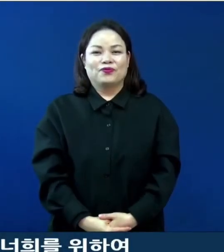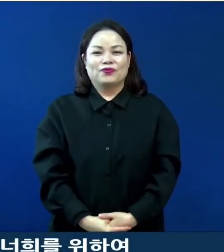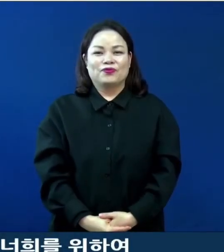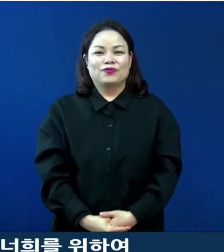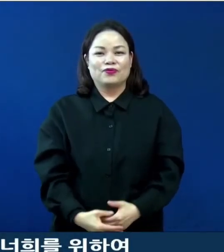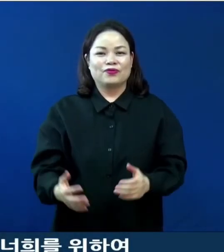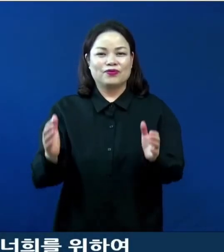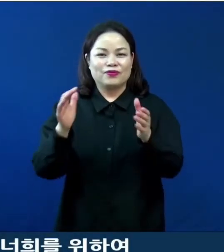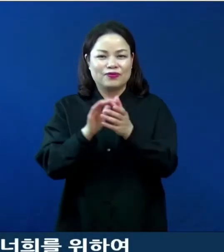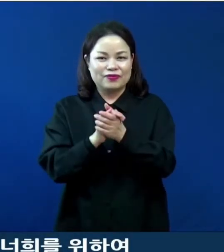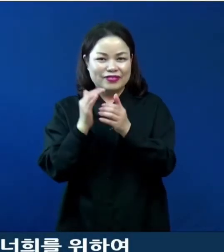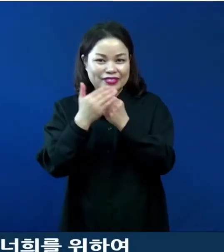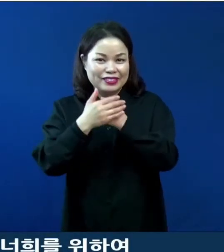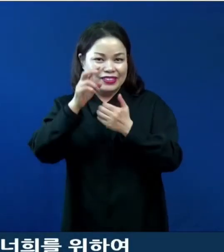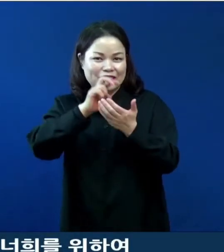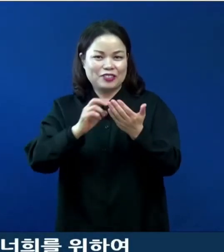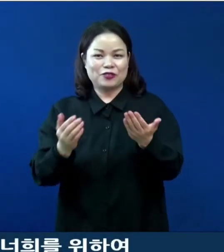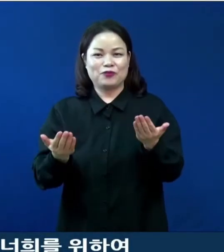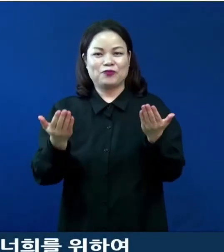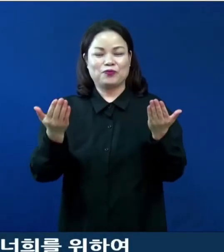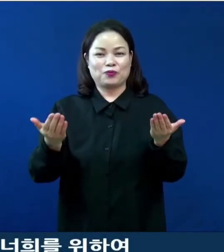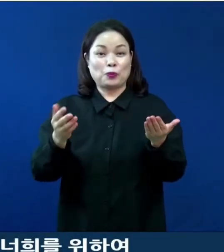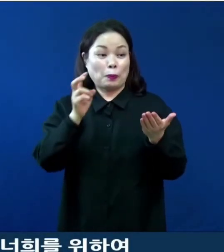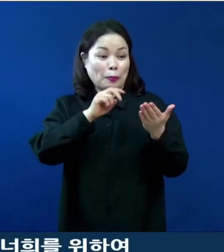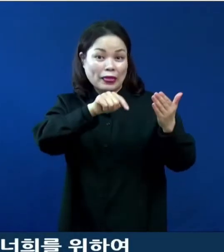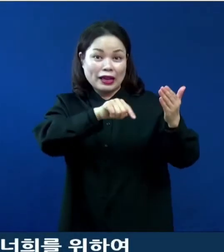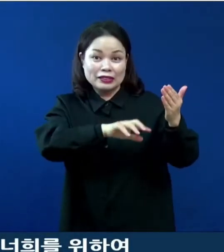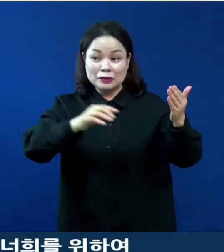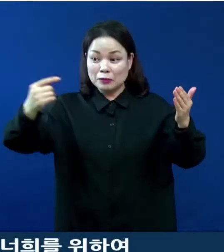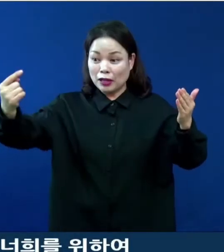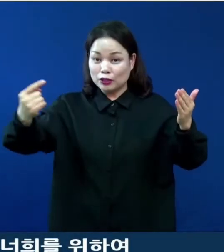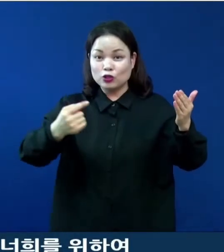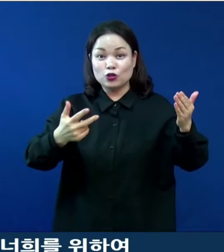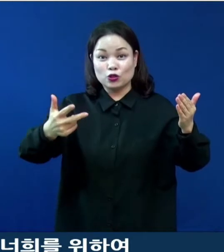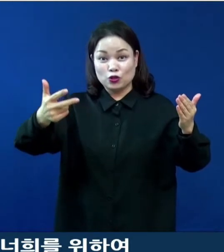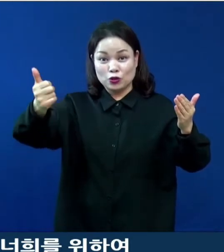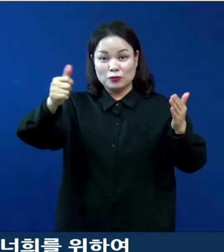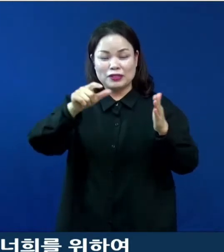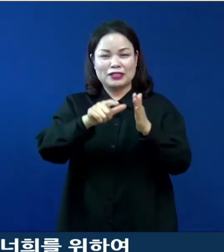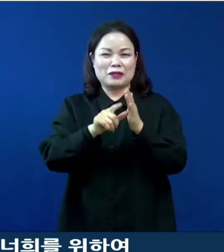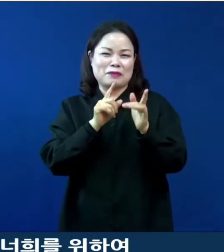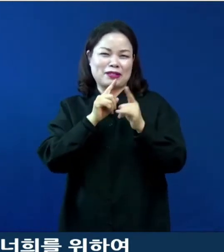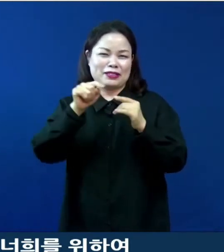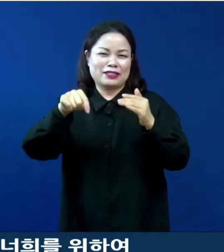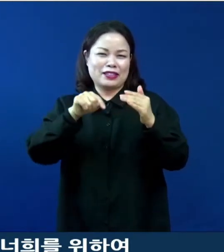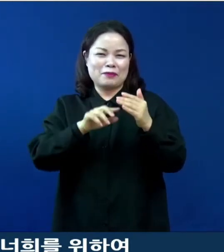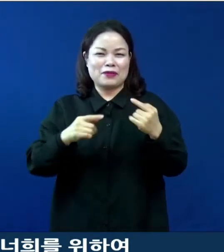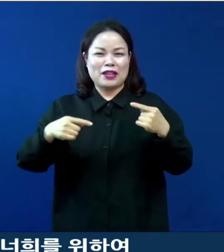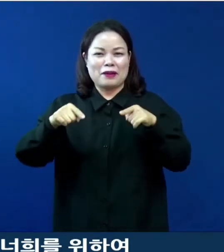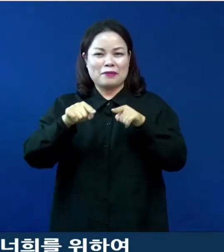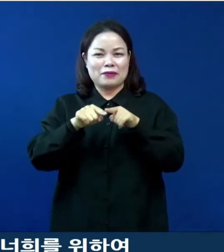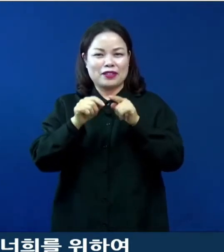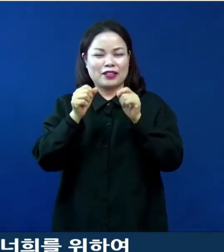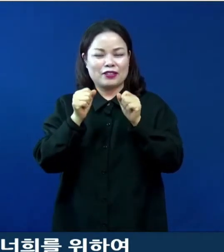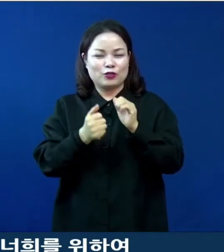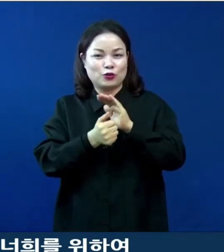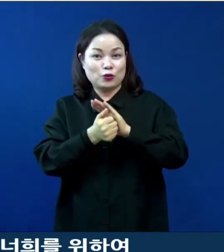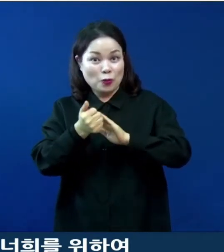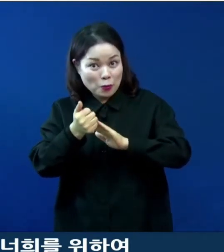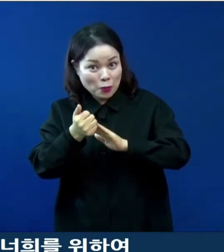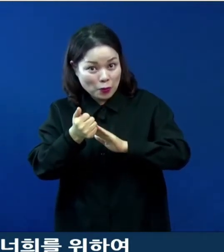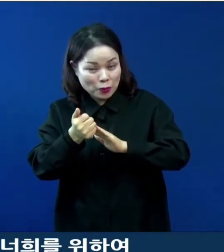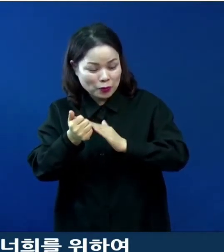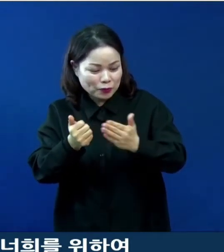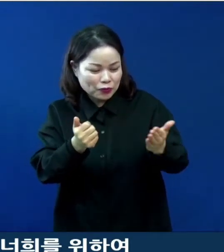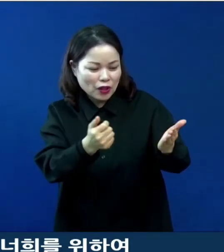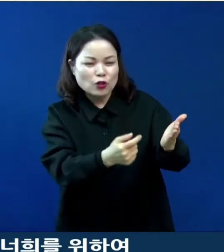아멘. 은혜로운 찬양 감사합니다. 찬양 가운데 임하신 주님께서 이 시간 말씀 가운데 함께해 주시기를 소망하며